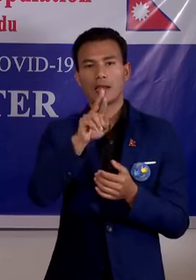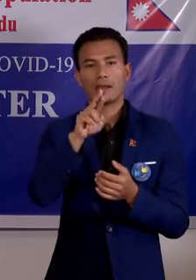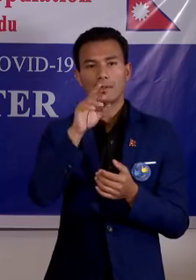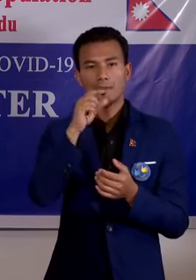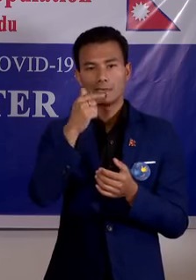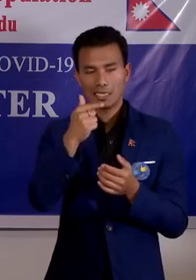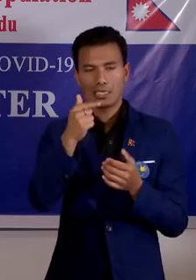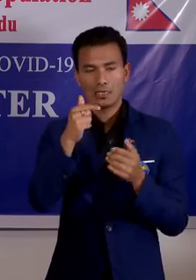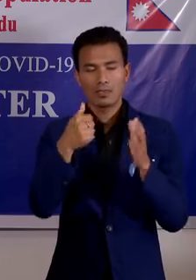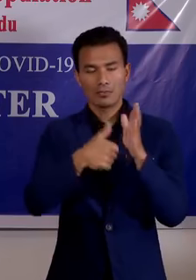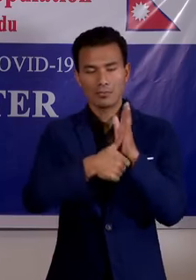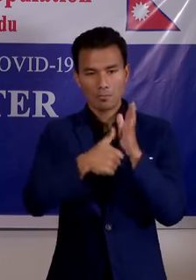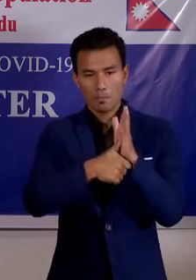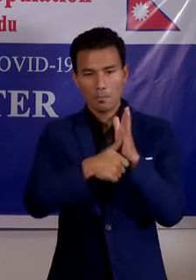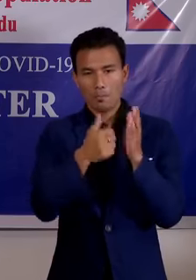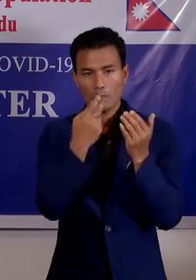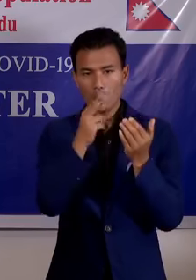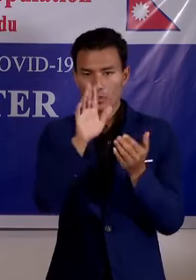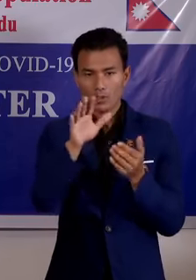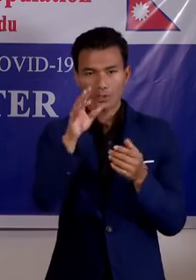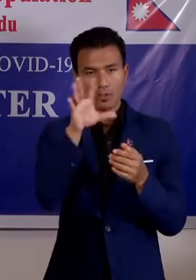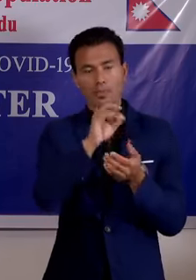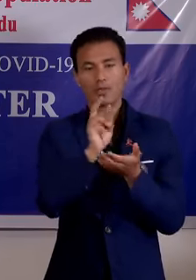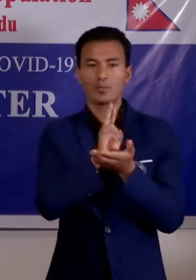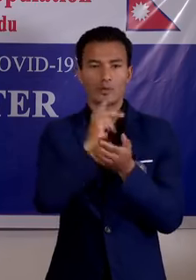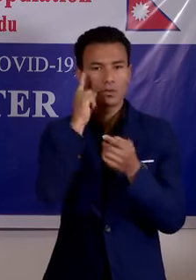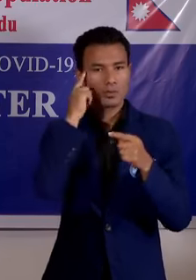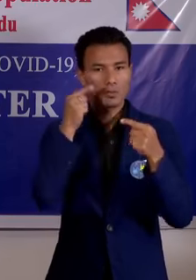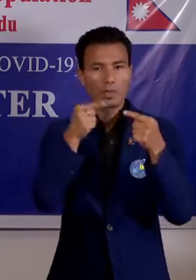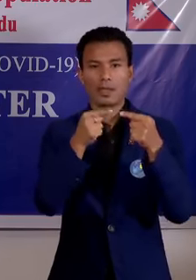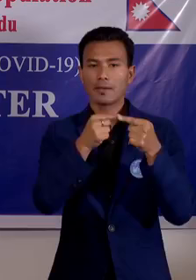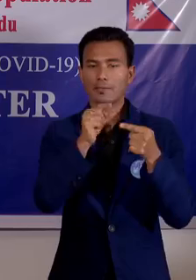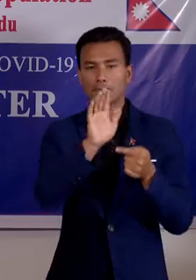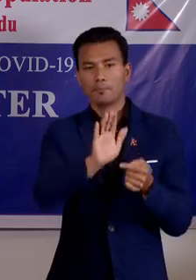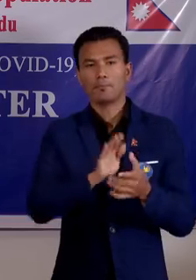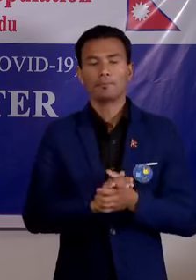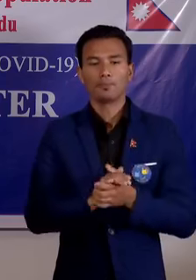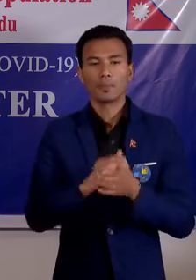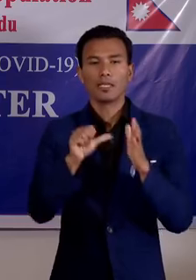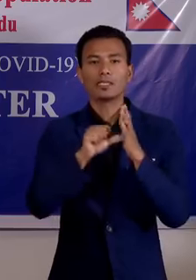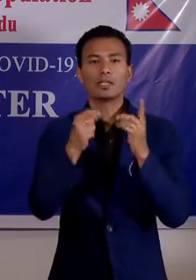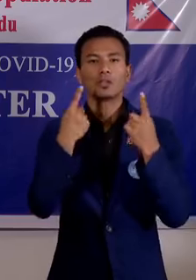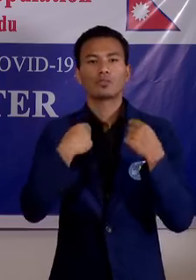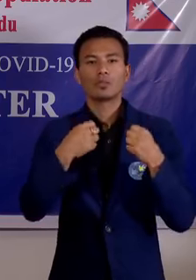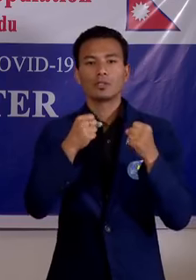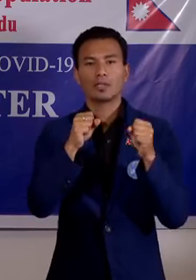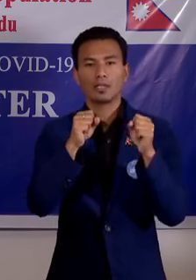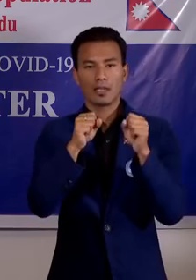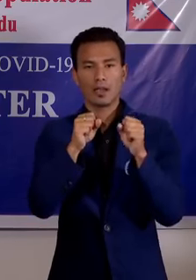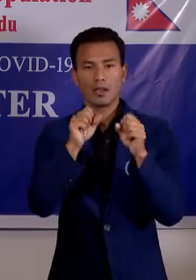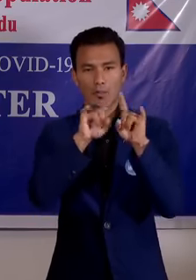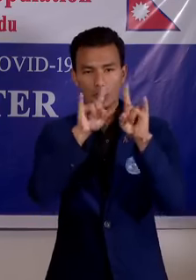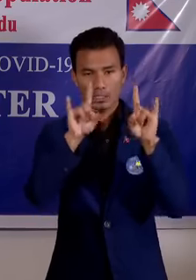छ। हाल त्यो नतिजा सबैको नेगेटिभ आएको छ। त्यसै गरी जिल्ला स्वास्थ्य कार्यालय पर्साबाट